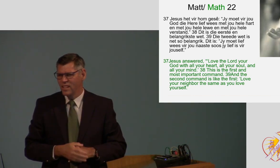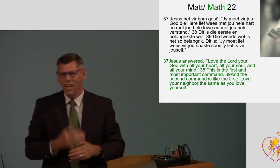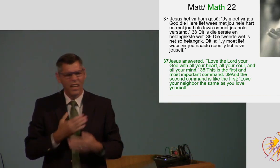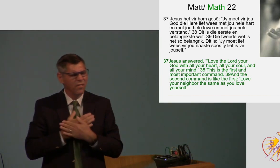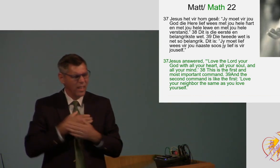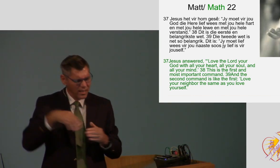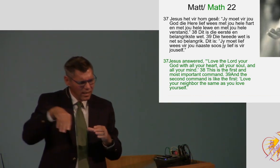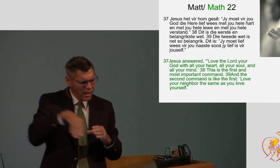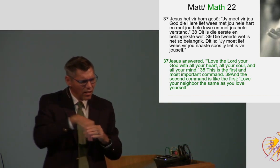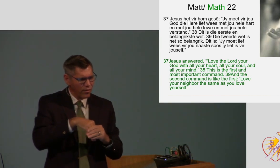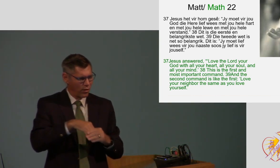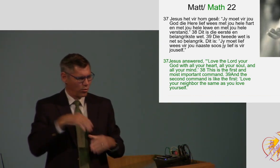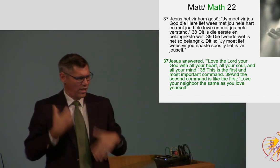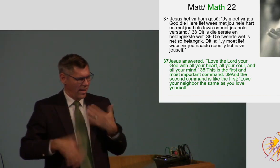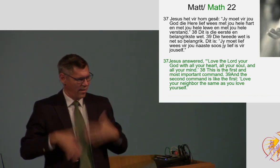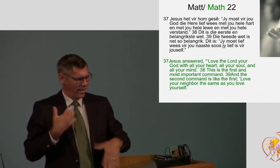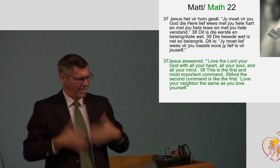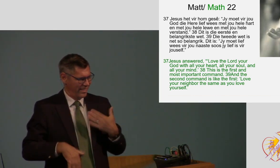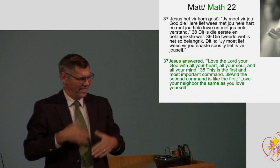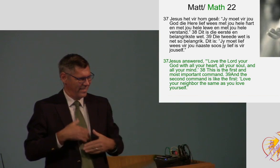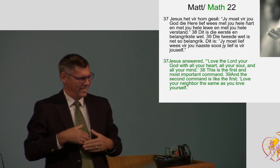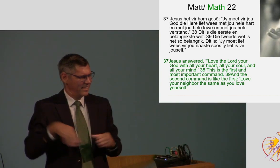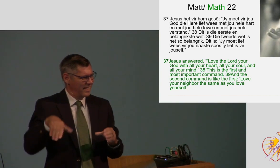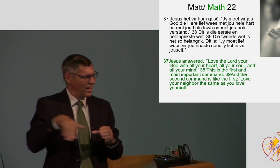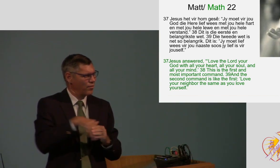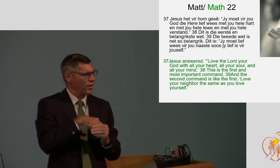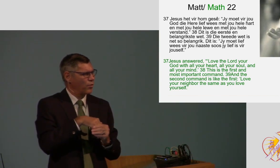Liefde is deel van ons lewe, is deel van ons